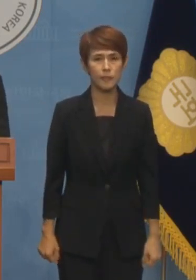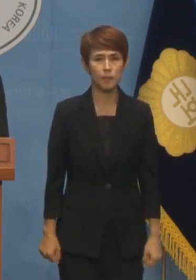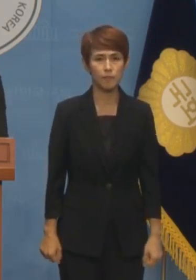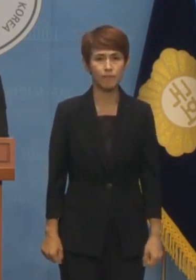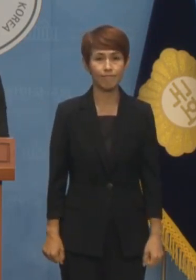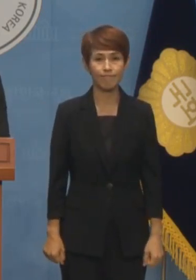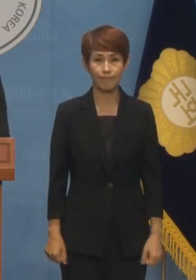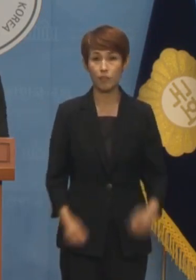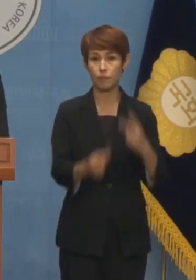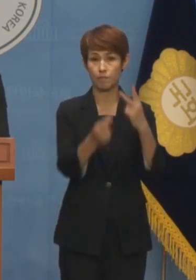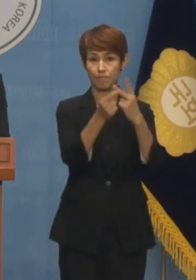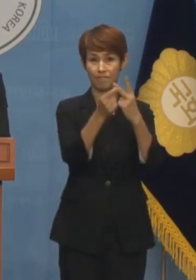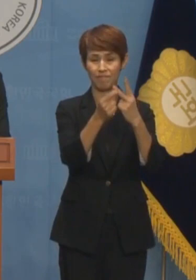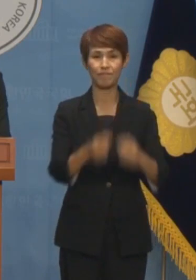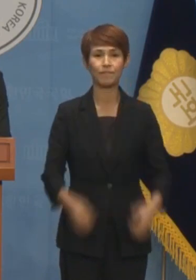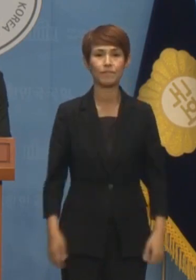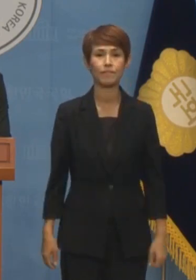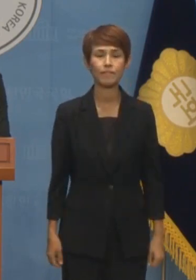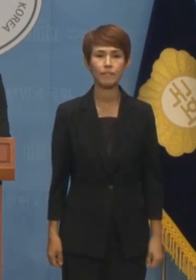두 번째입니다.